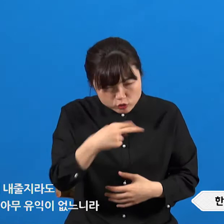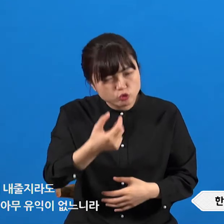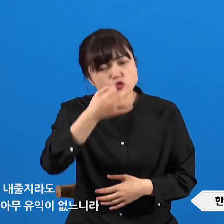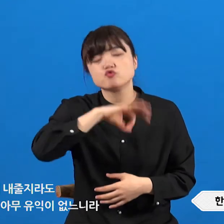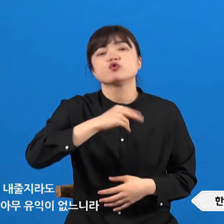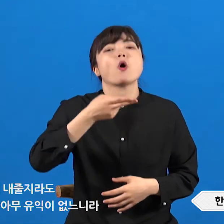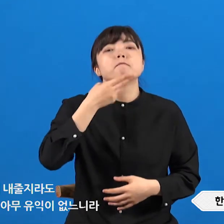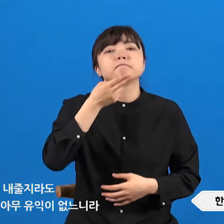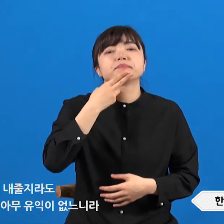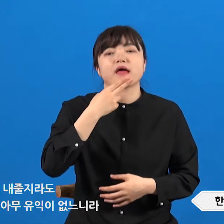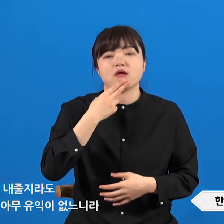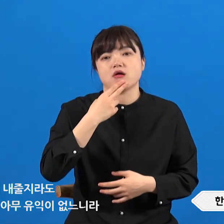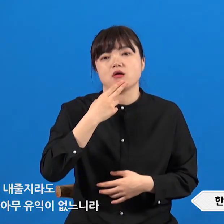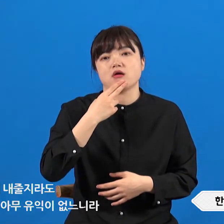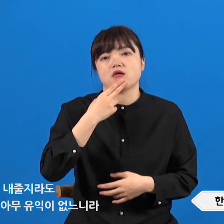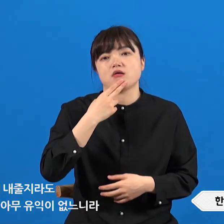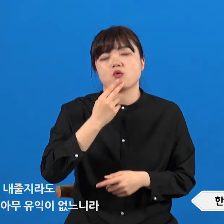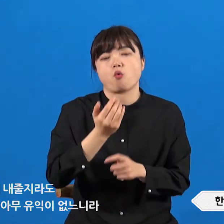유익이 없느니라.